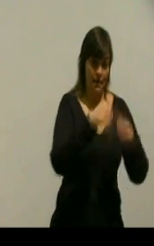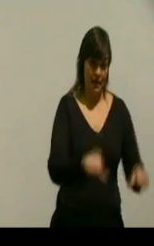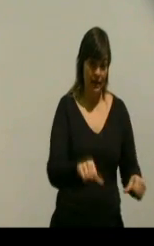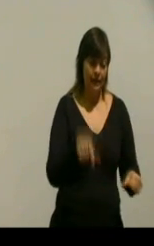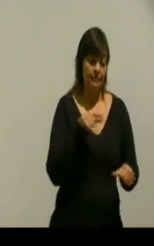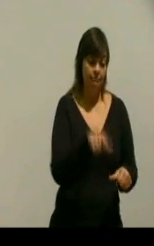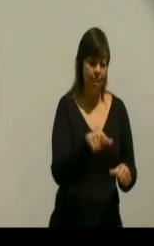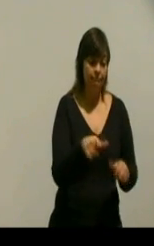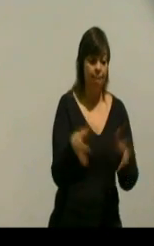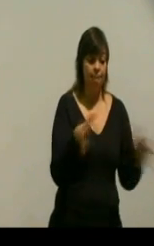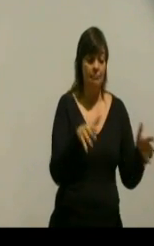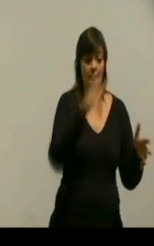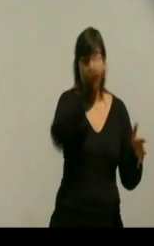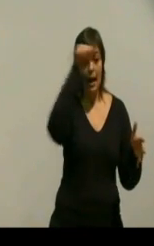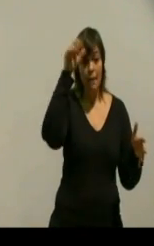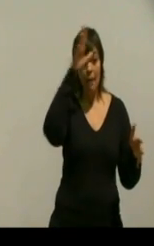en el verano del año